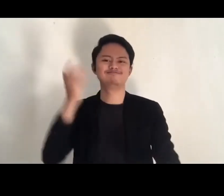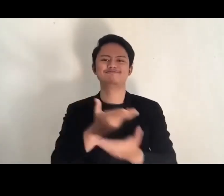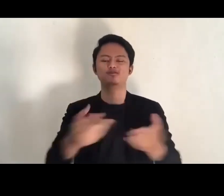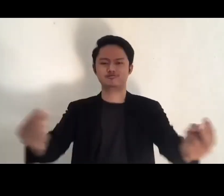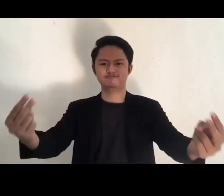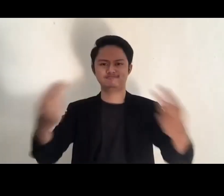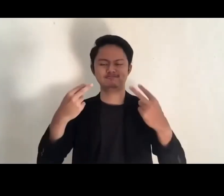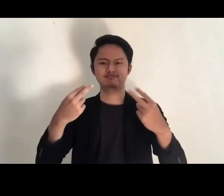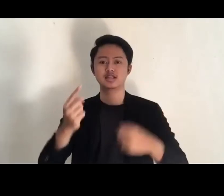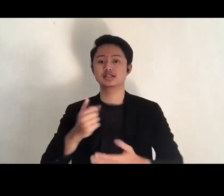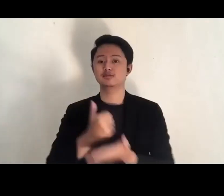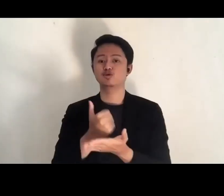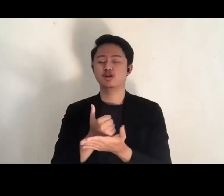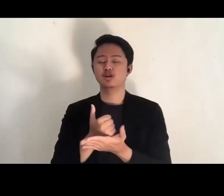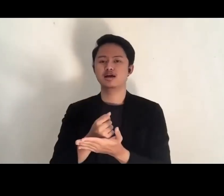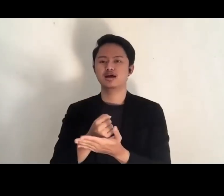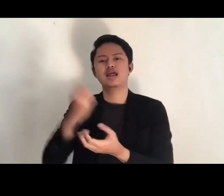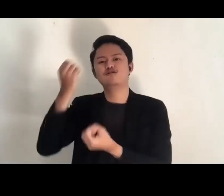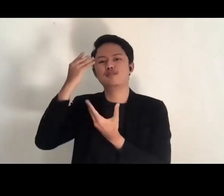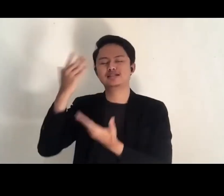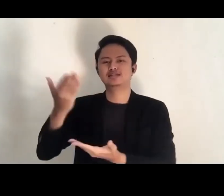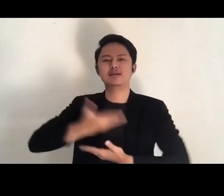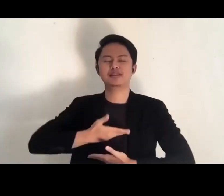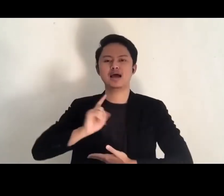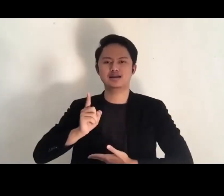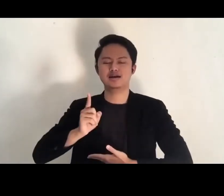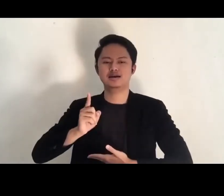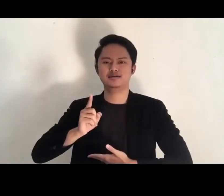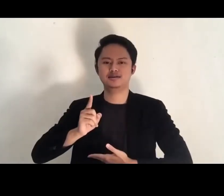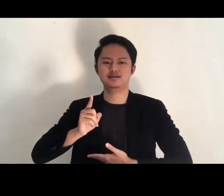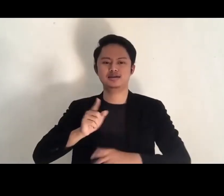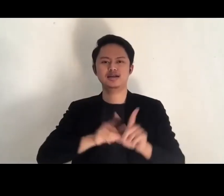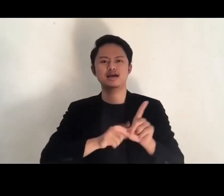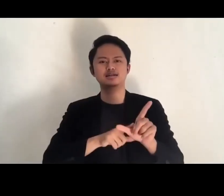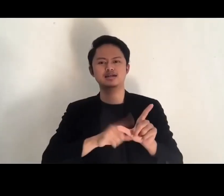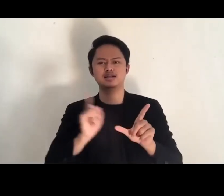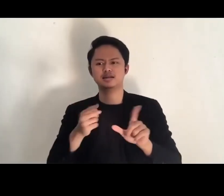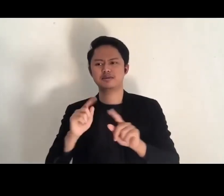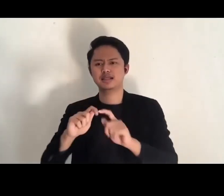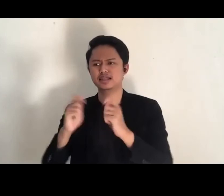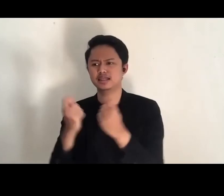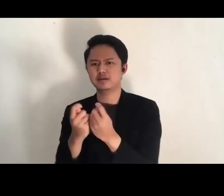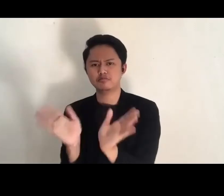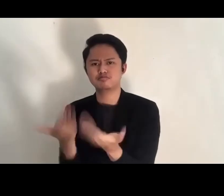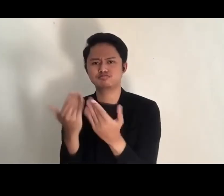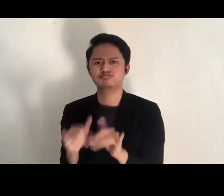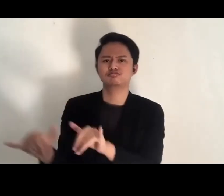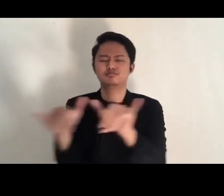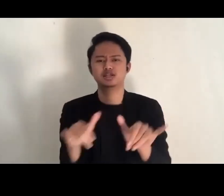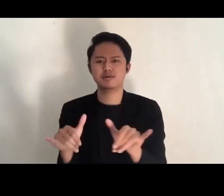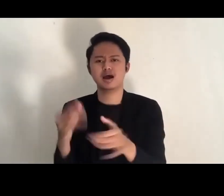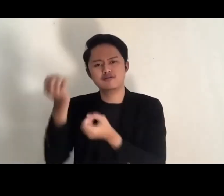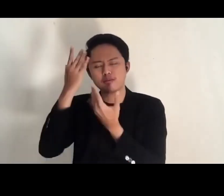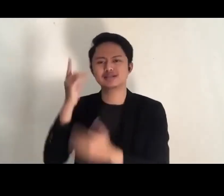kami telah diberi informasi oleh yayasan dari tim yang kami bentuk bersama,